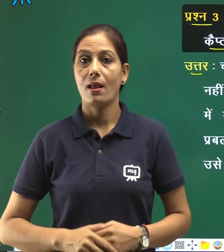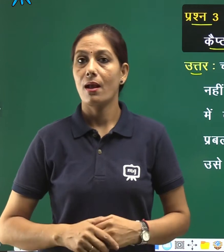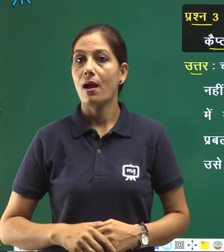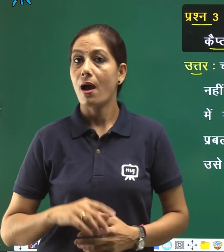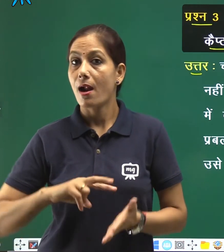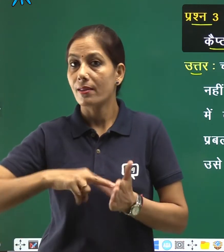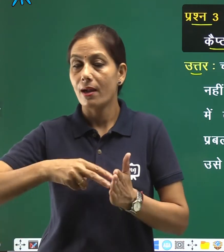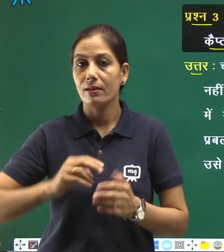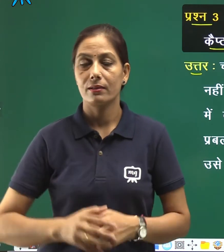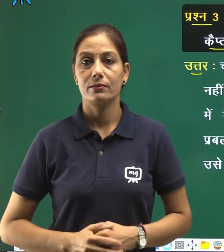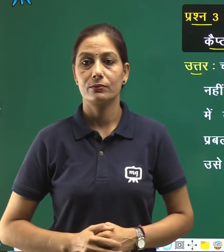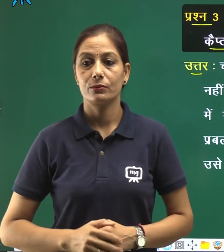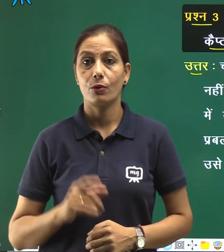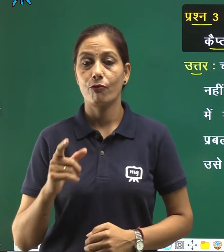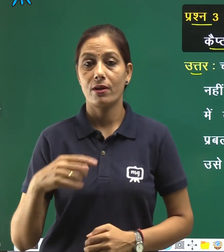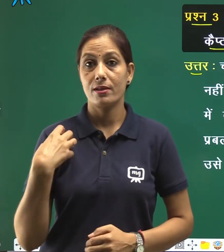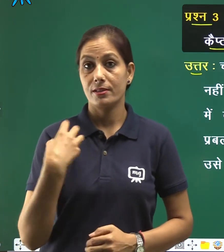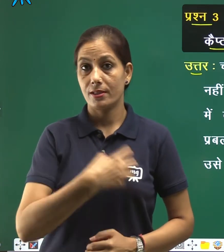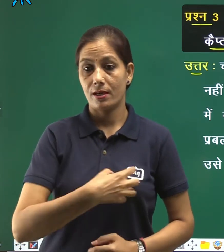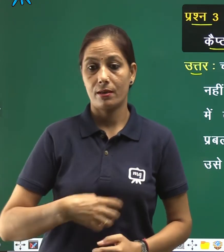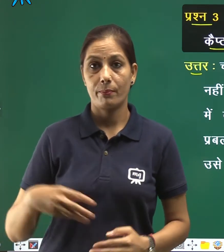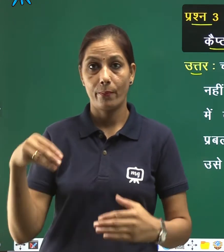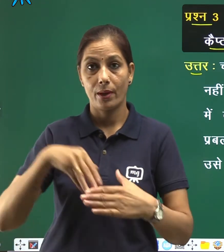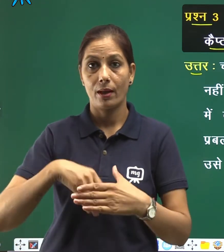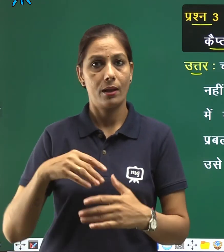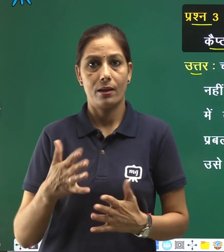अर्थात वह सेना में नहीं था,